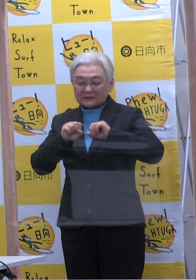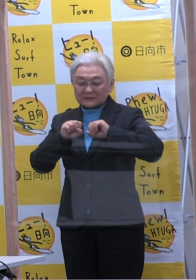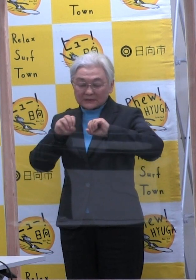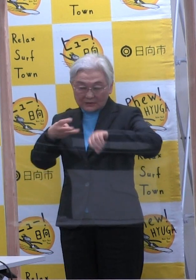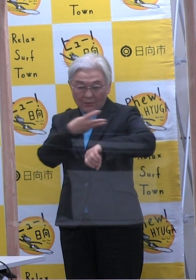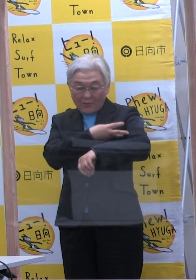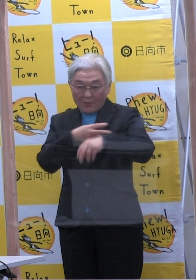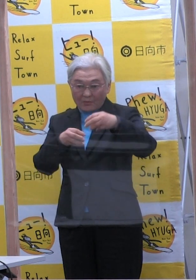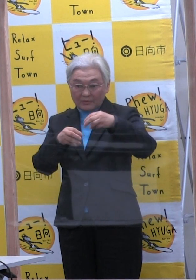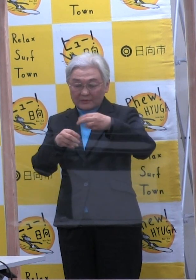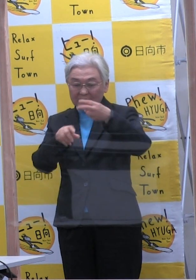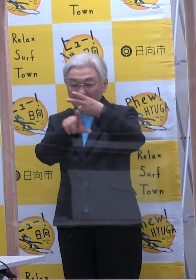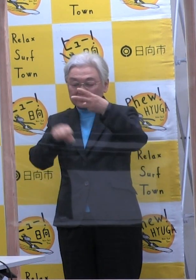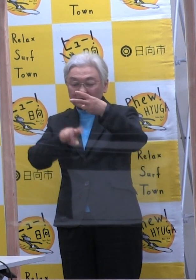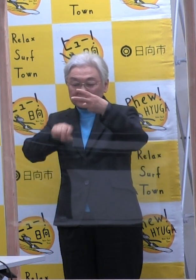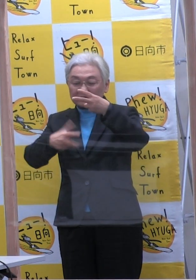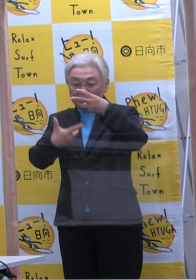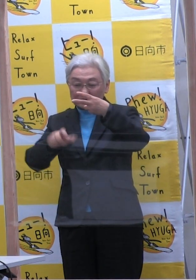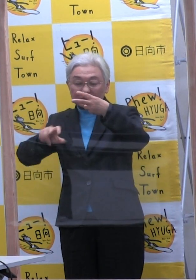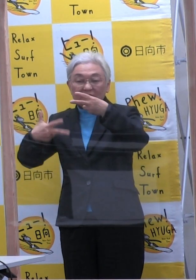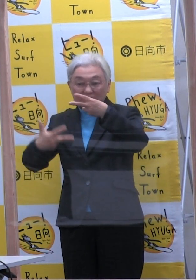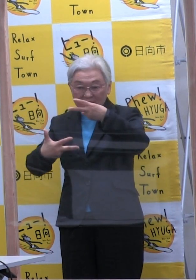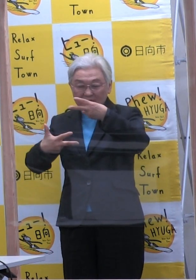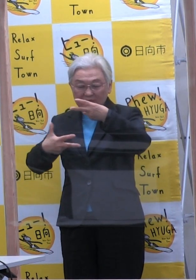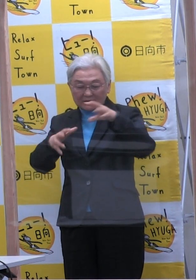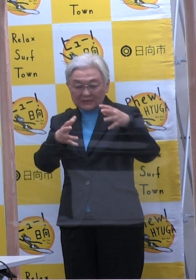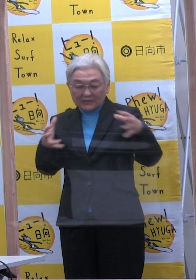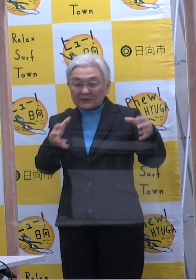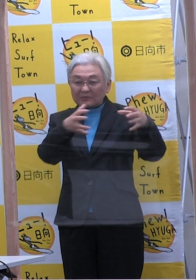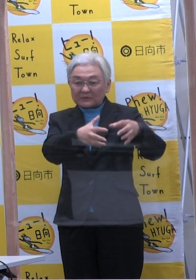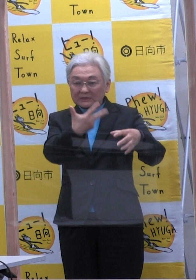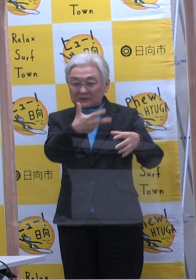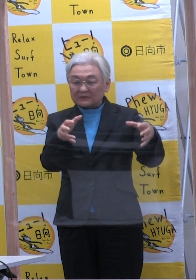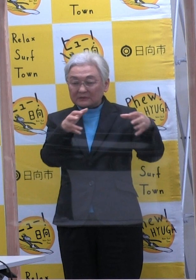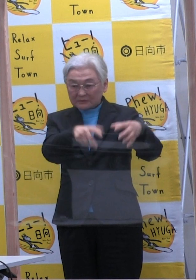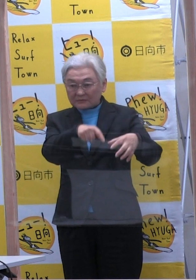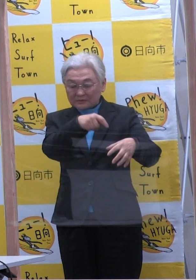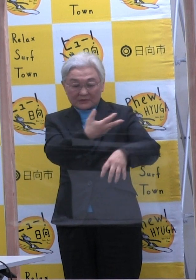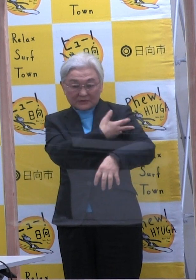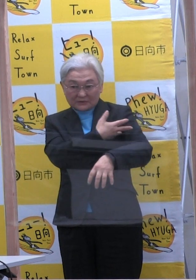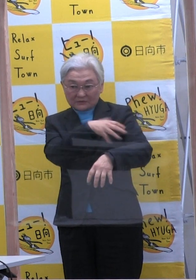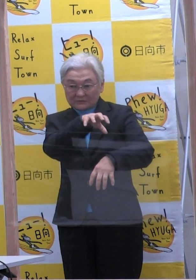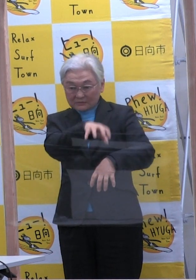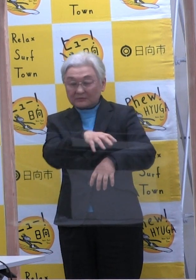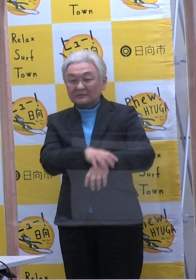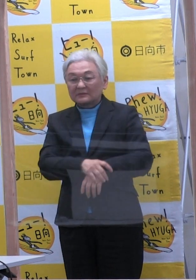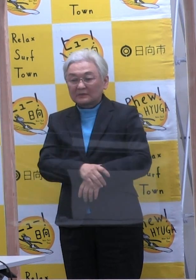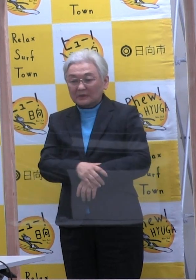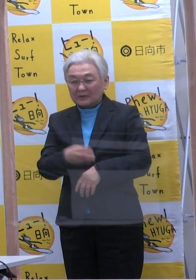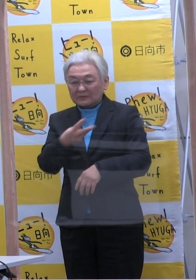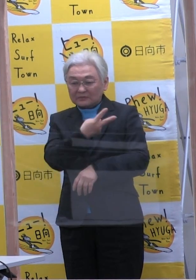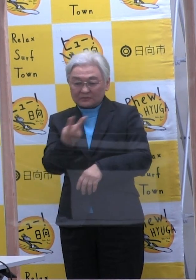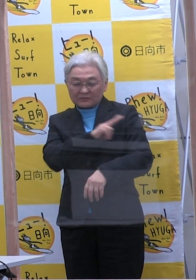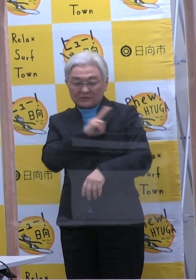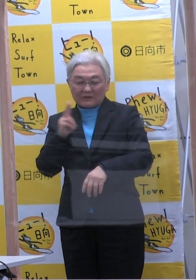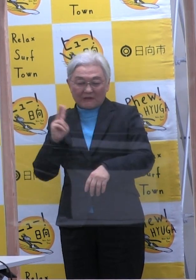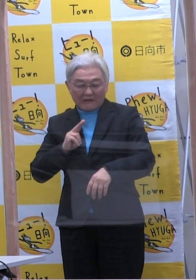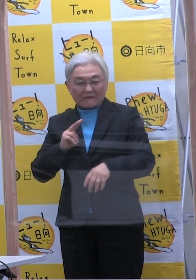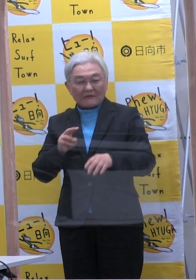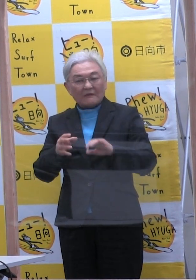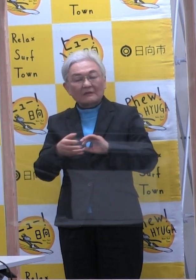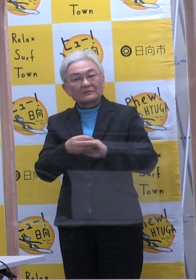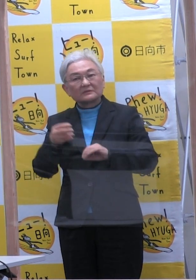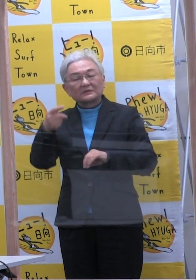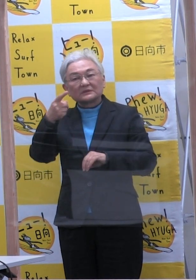月26日27日に大規模接種を実施します。2日間で約